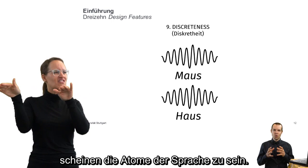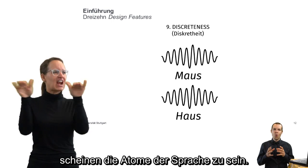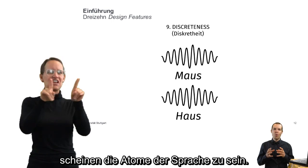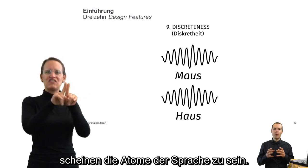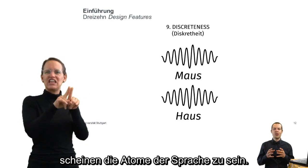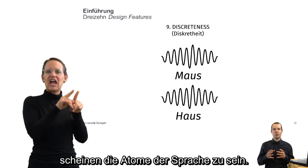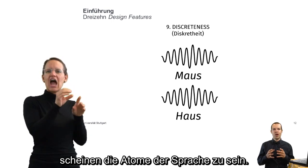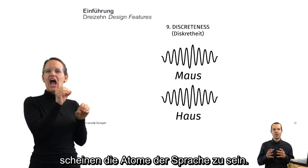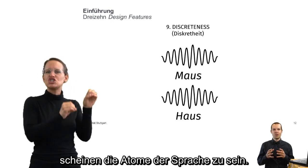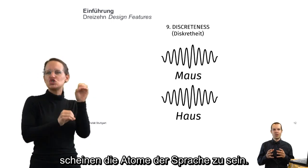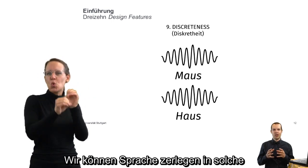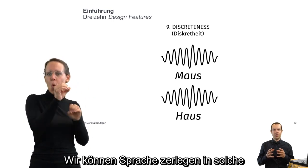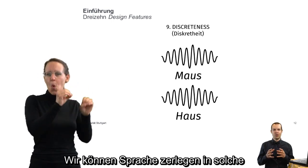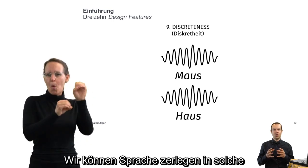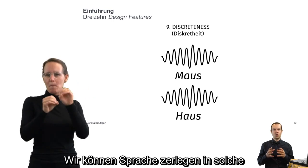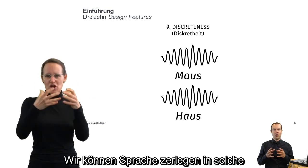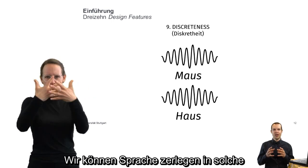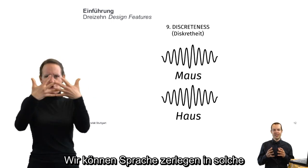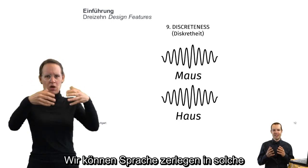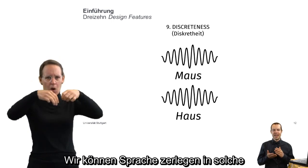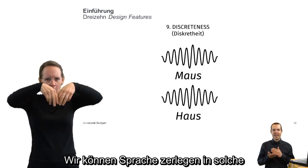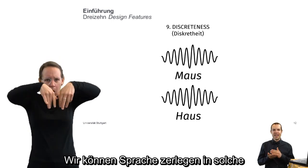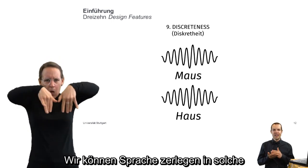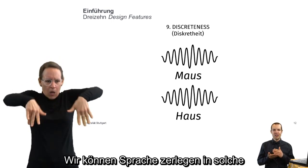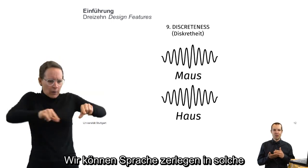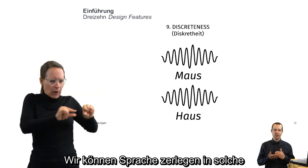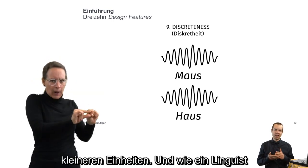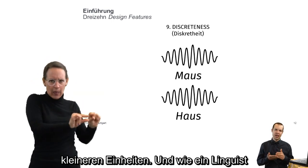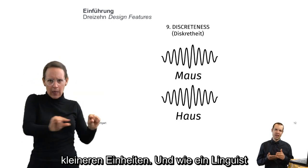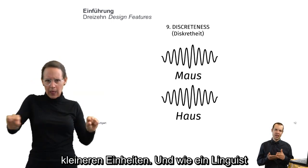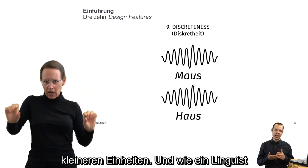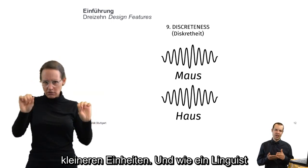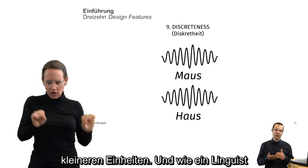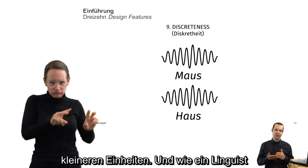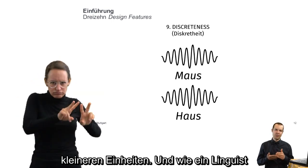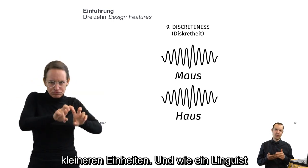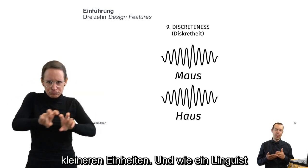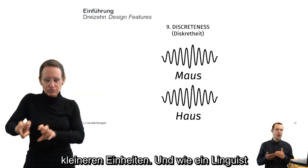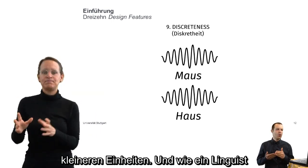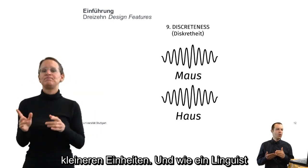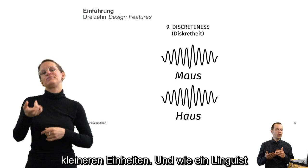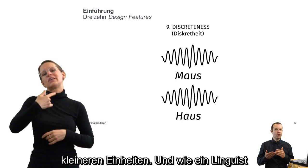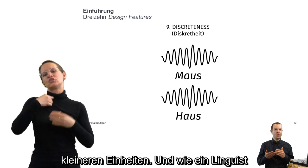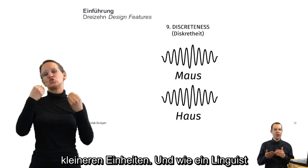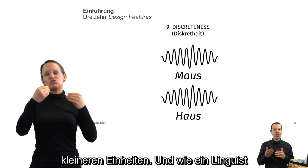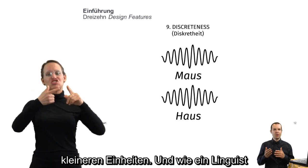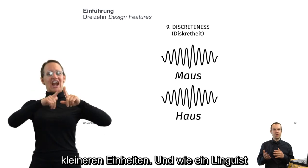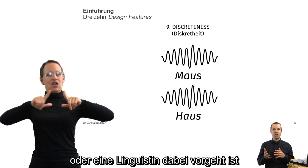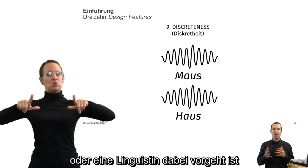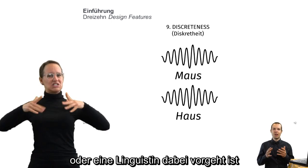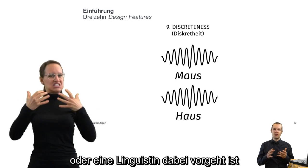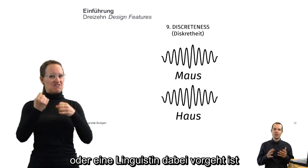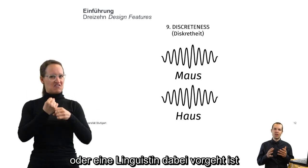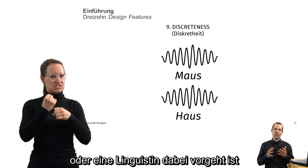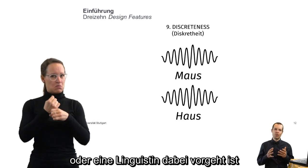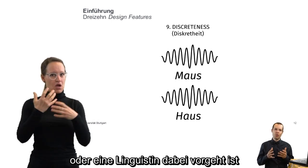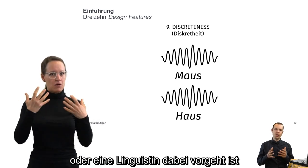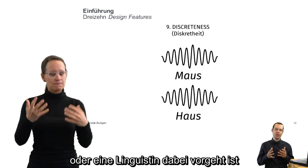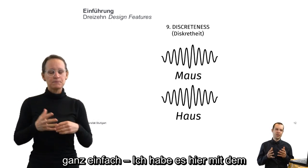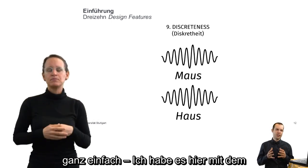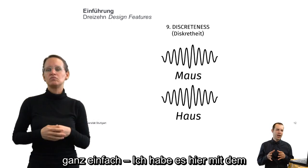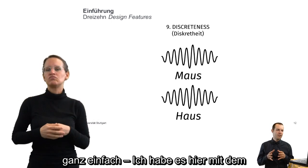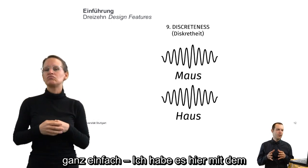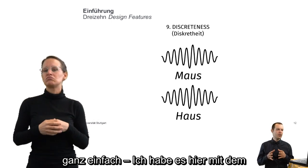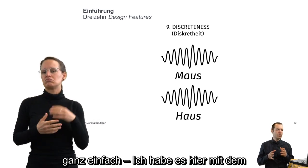Atome der Sprache zu sein. Wir können Sprachen zerlegen in solche kleineren Einheiten. Und wie ein Linguist oder eine Linguistin dabei